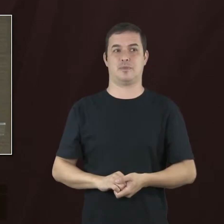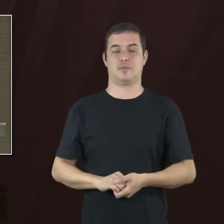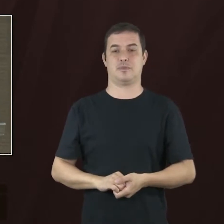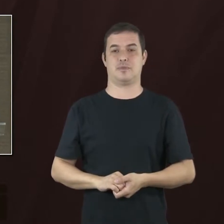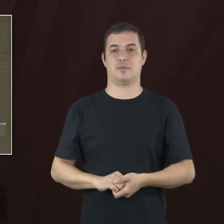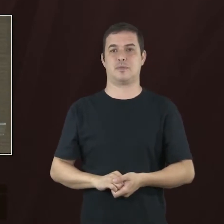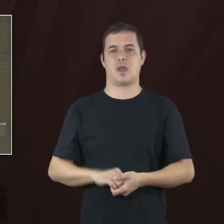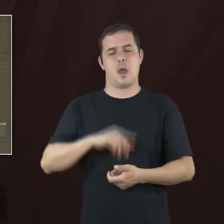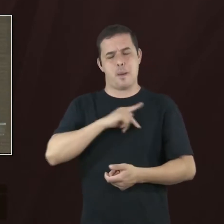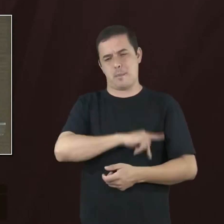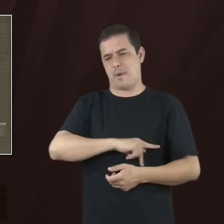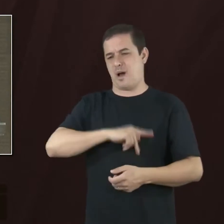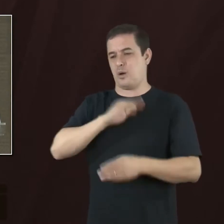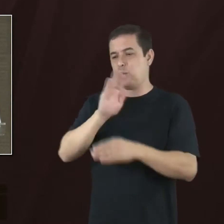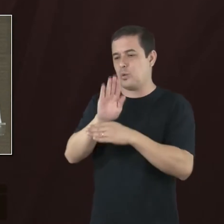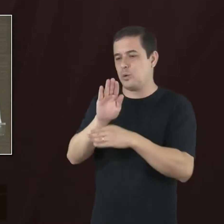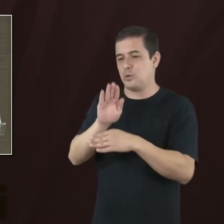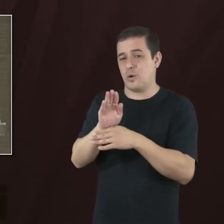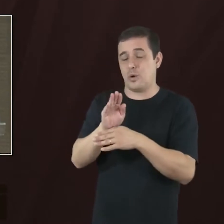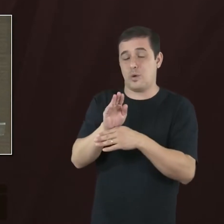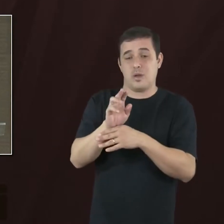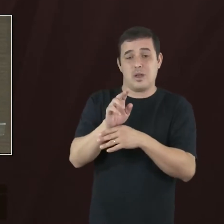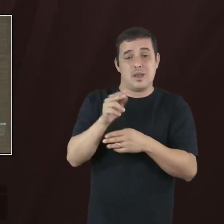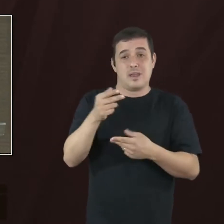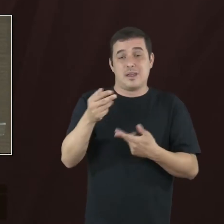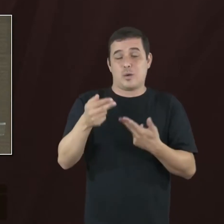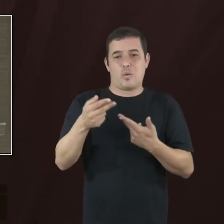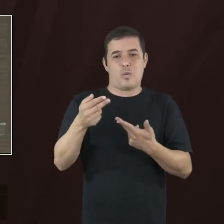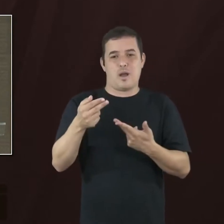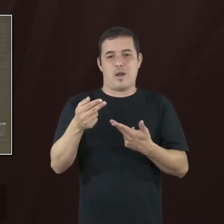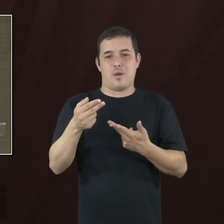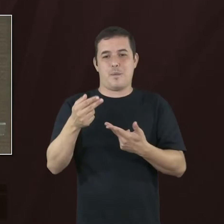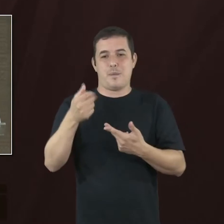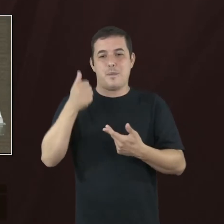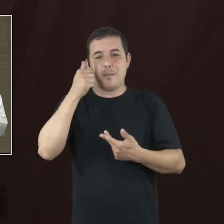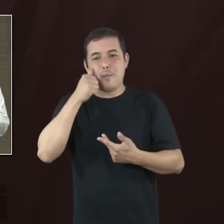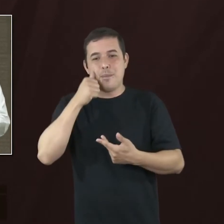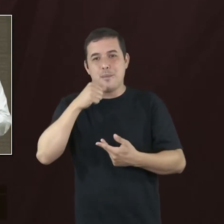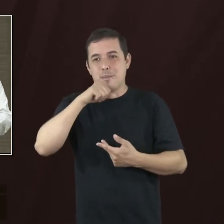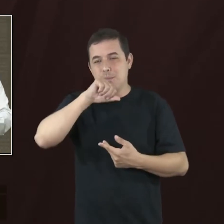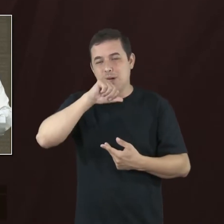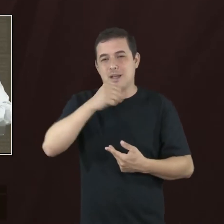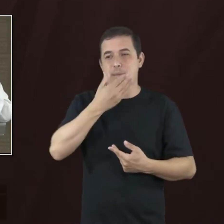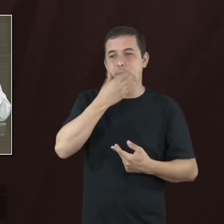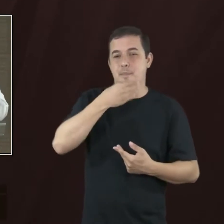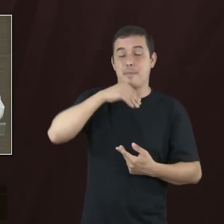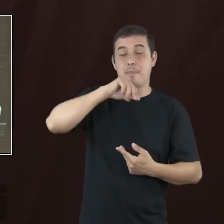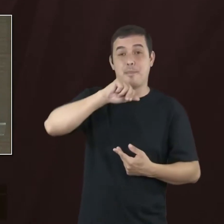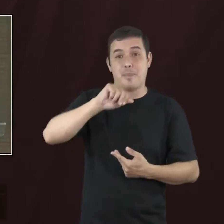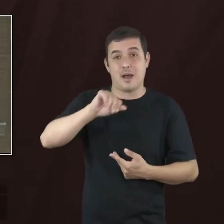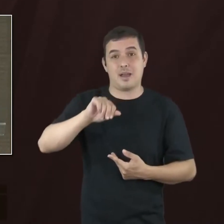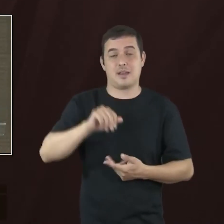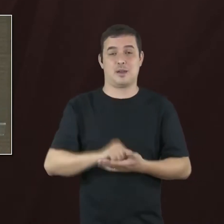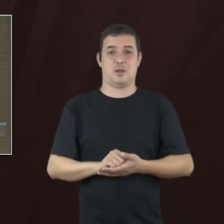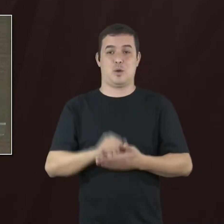cuidou como uma mãe, como cuidou como um pai. Irmãos, ninguém na verdade, nenhum